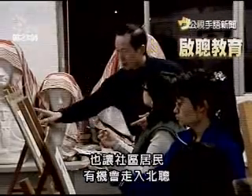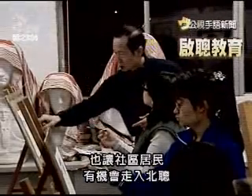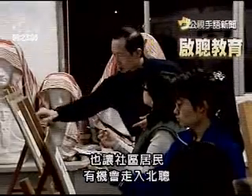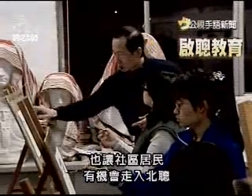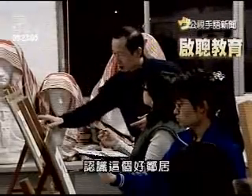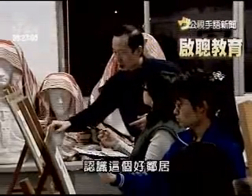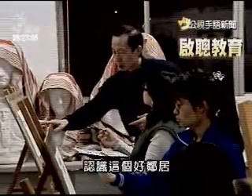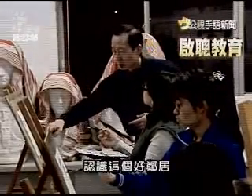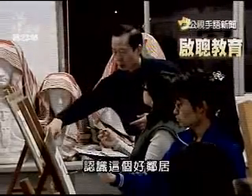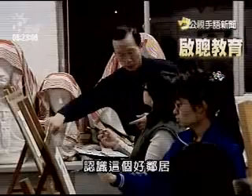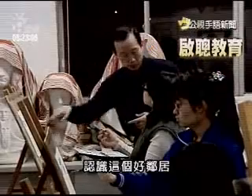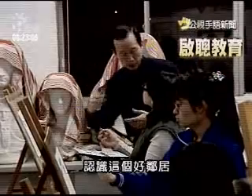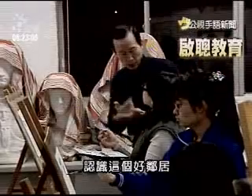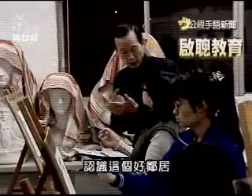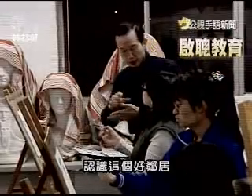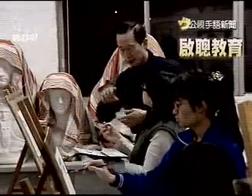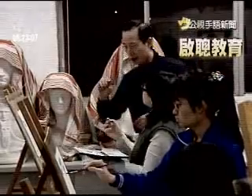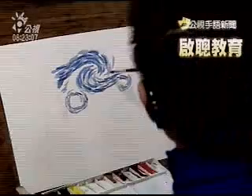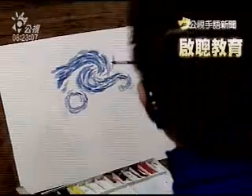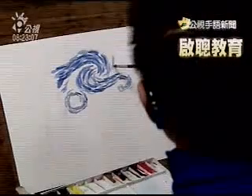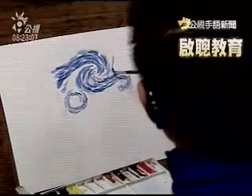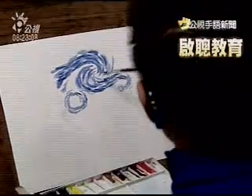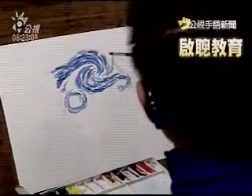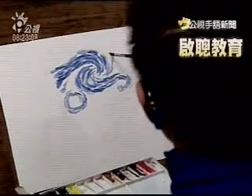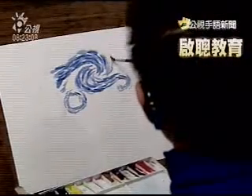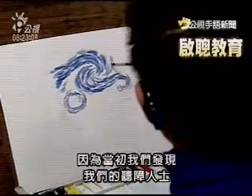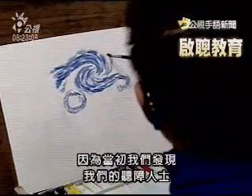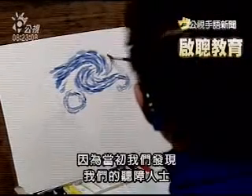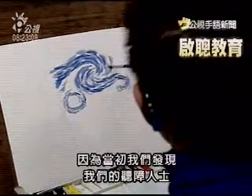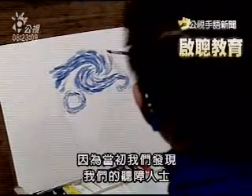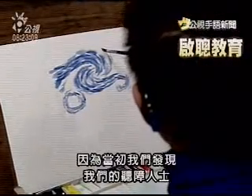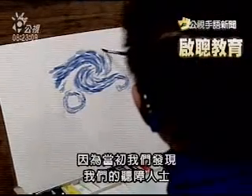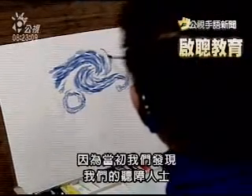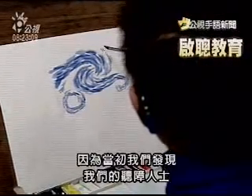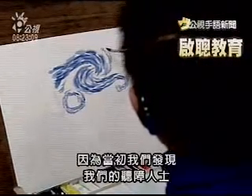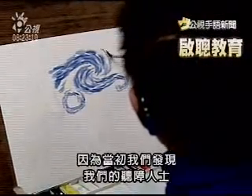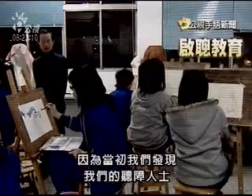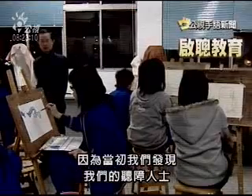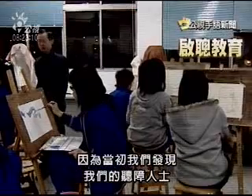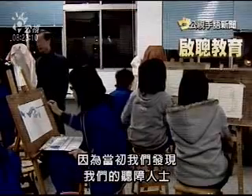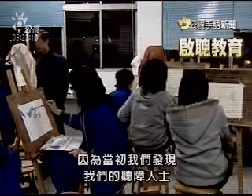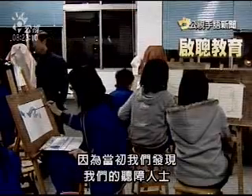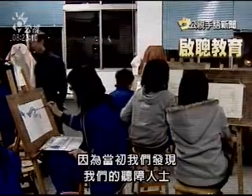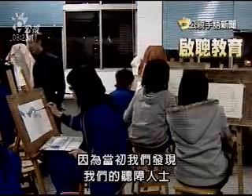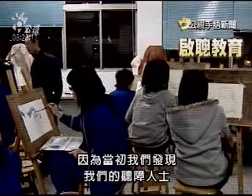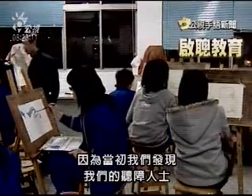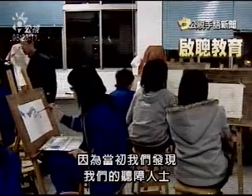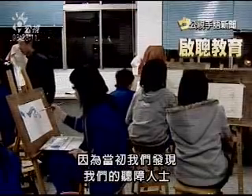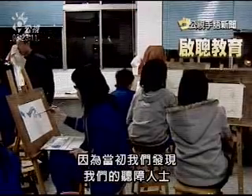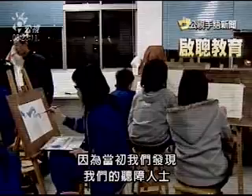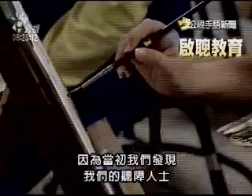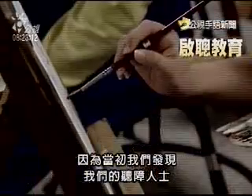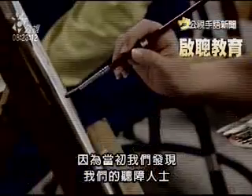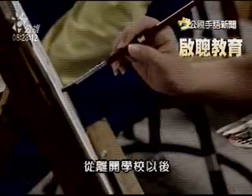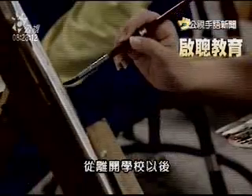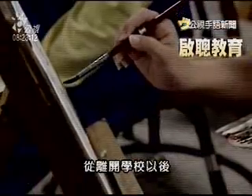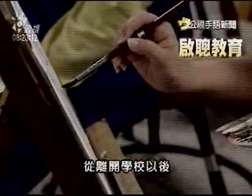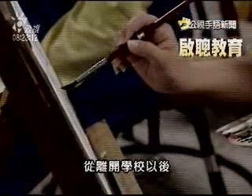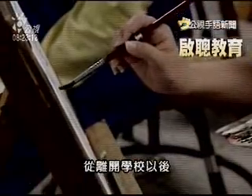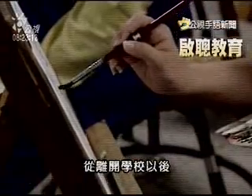聪，认识这个好邻居。 因为当初我们发现我们的听障人士从离开学校